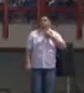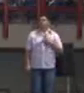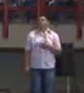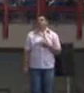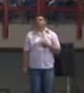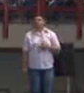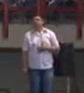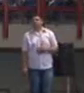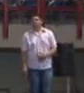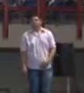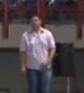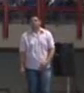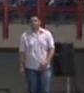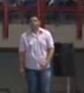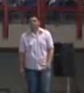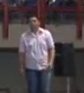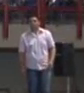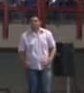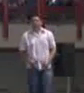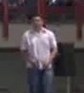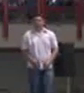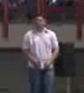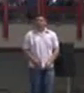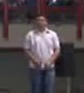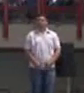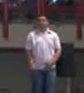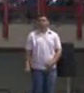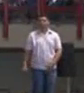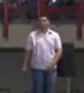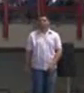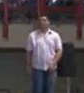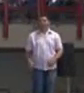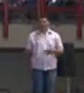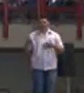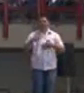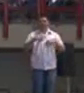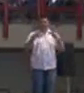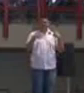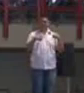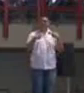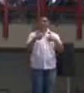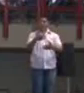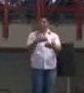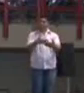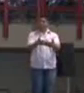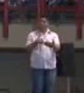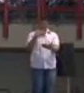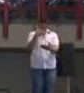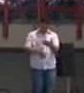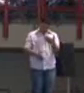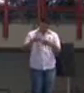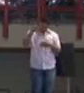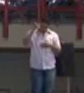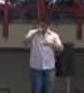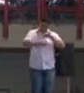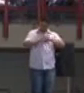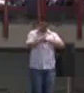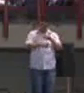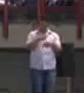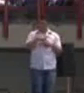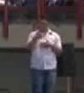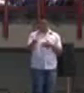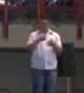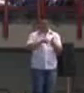você precisa chegar na prova já sabendo. Porque vai ser cobrado e certamente o enunciado da questão não vai te